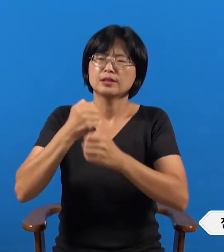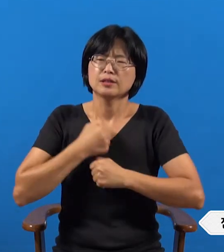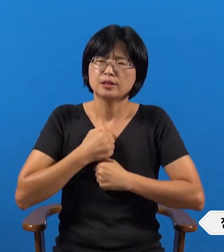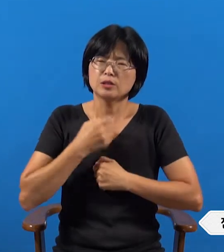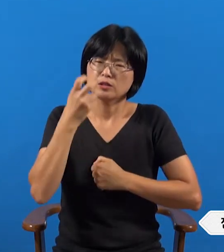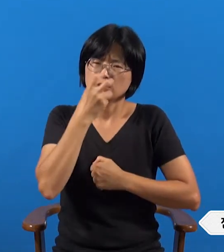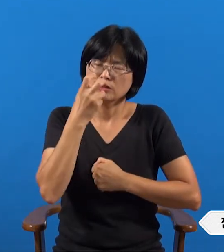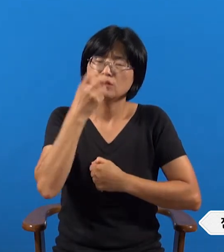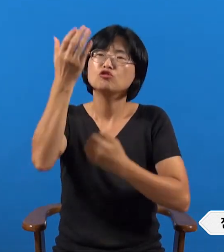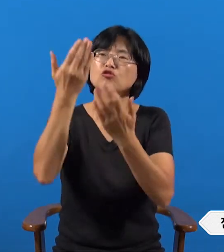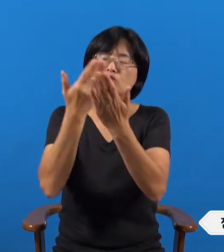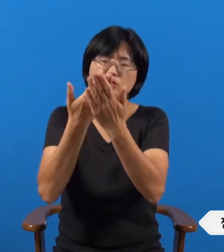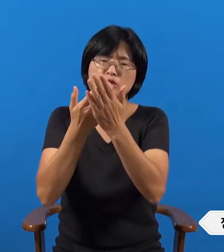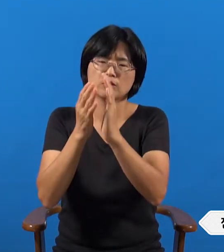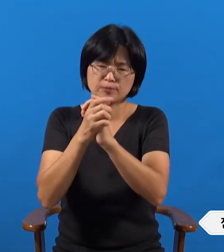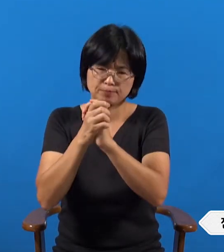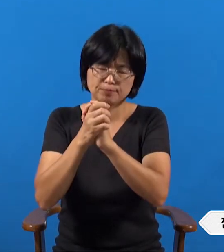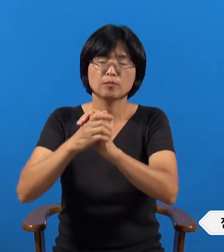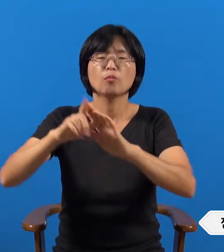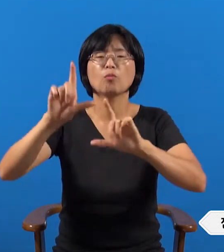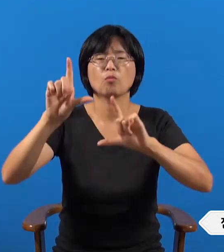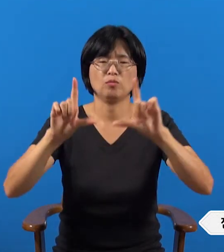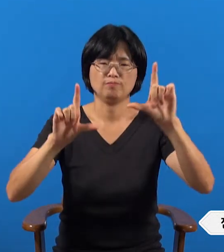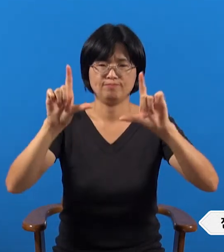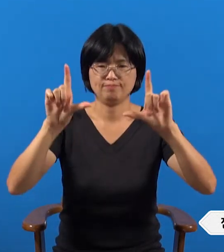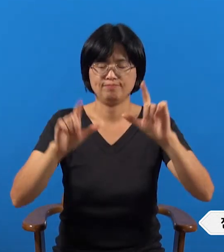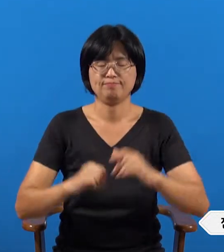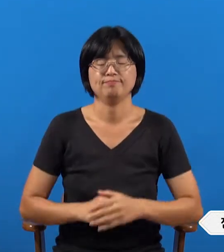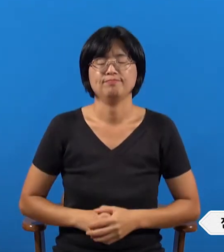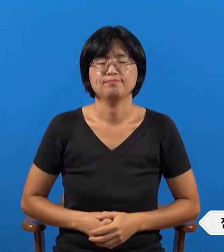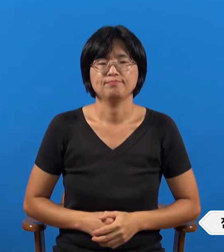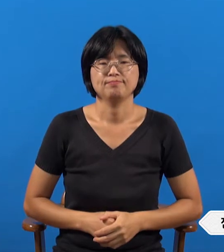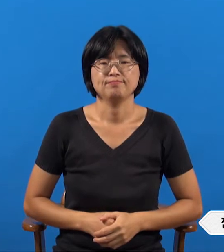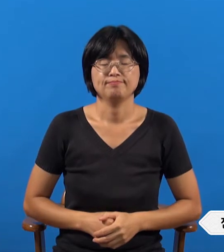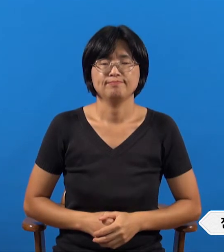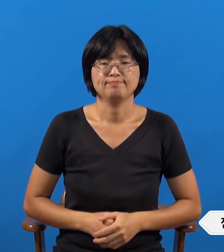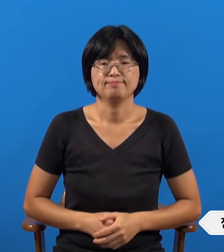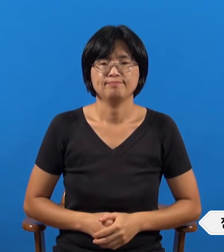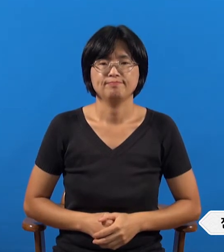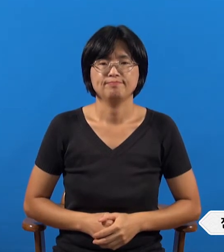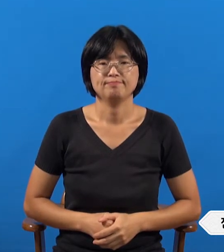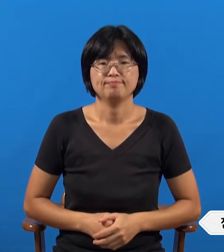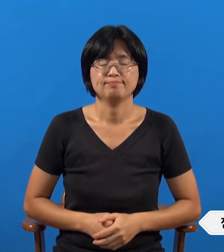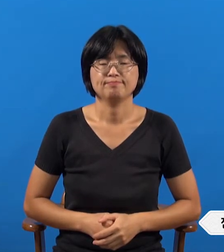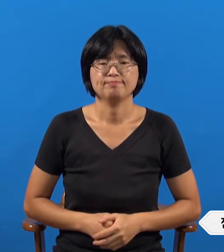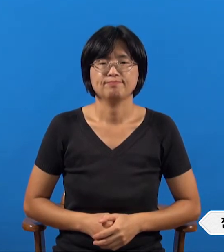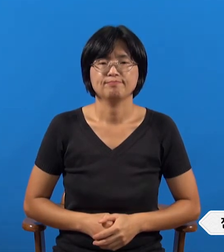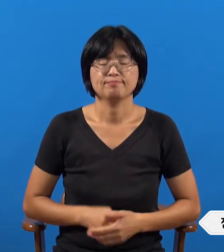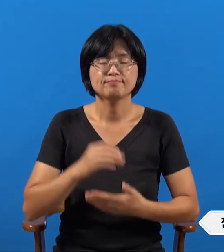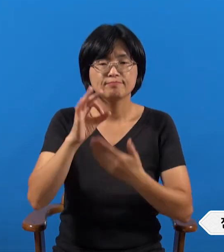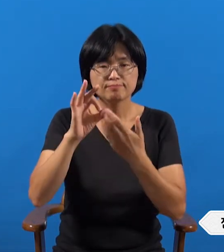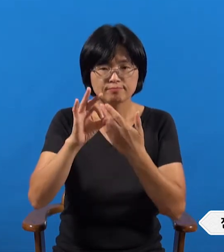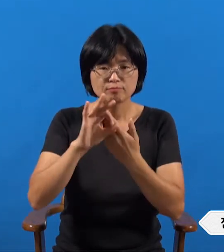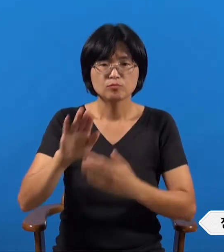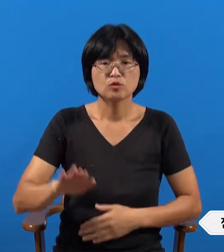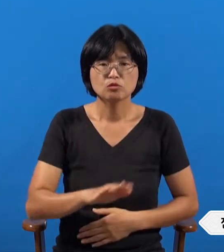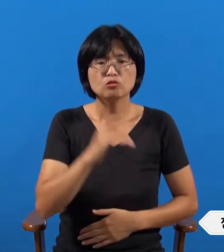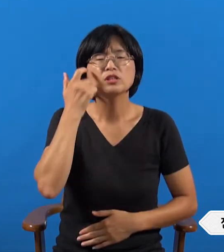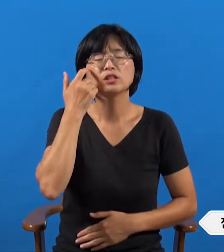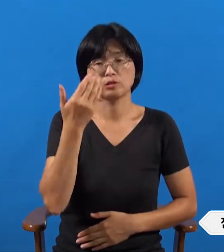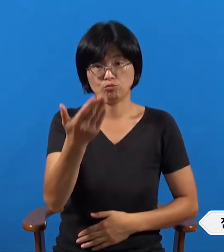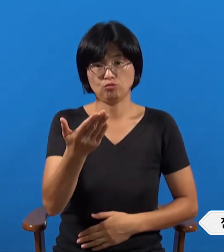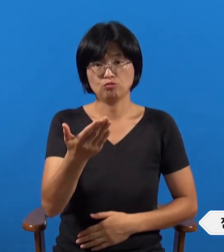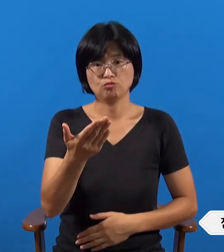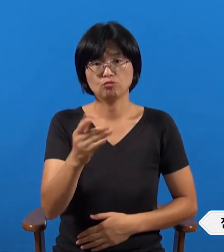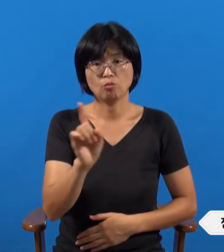하나님 지켜주십시오 라고 기도하는 모습을 성경은 말씀합니다. 그렇다면